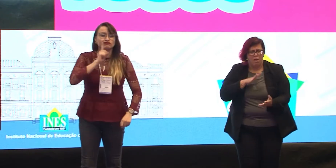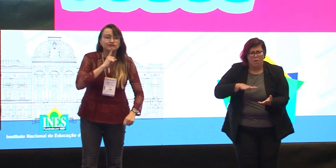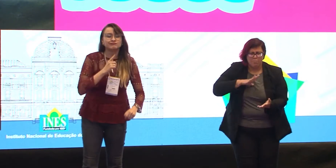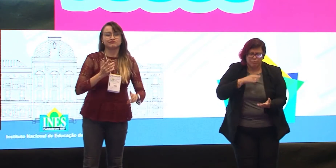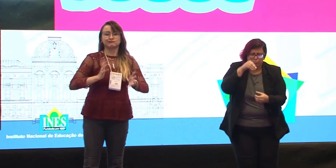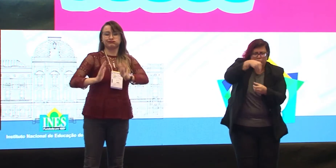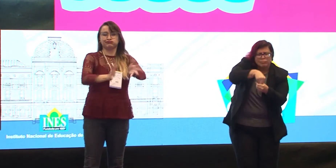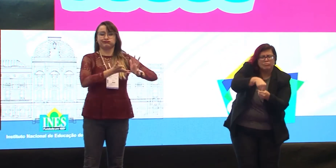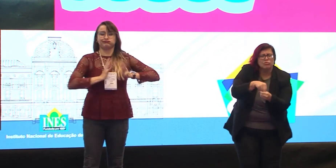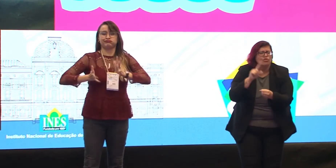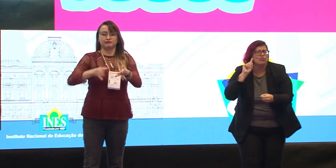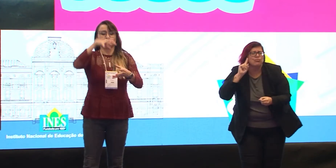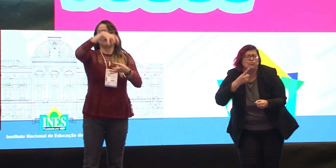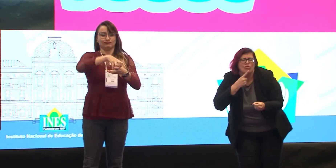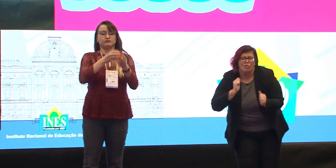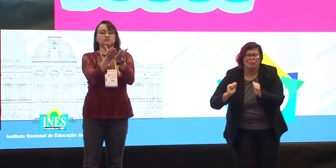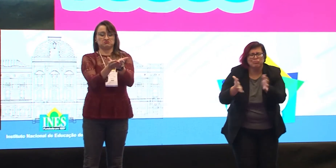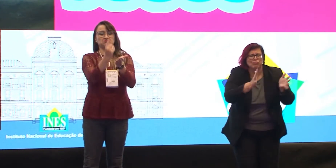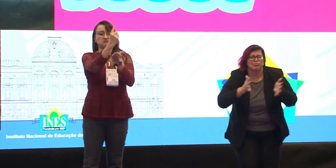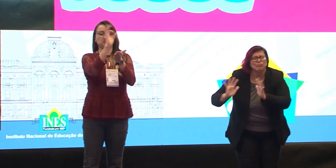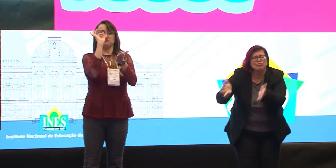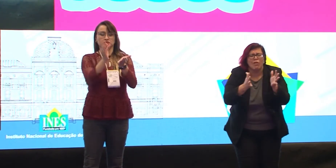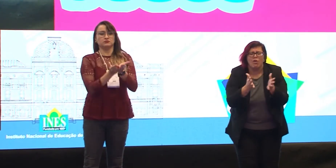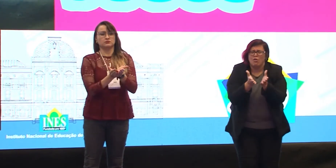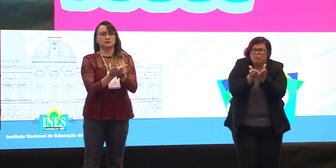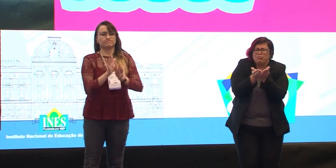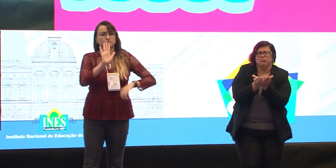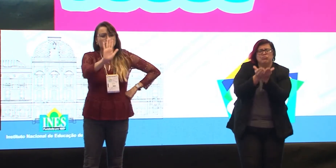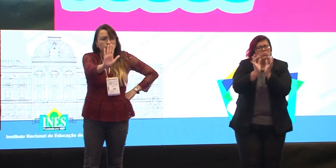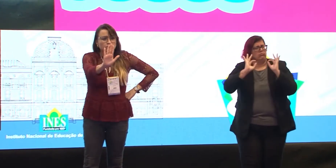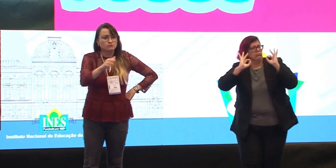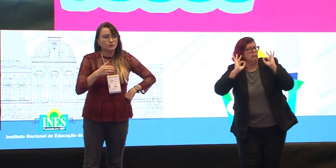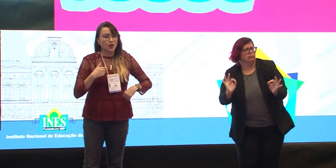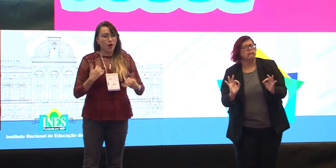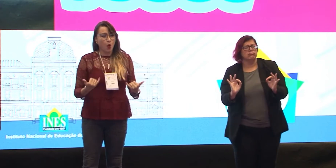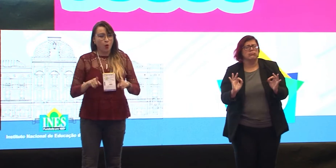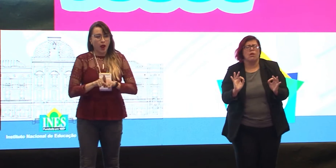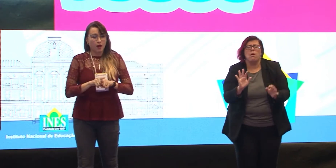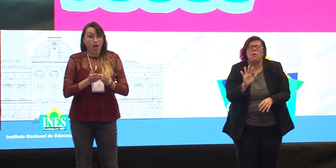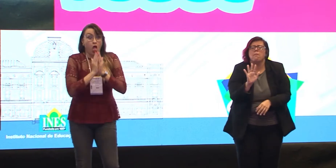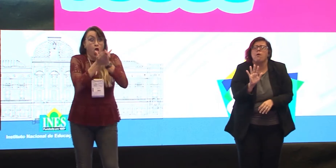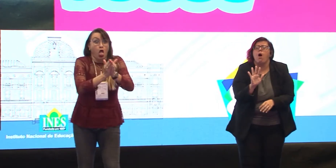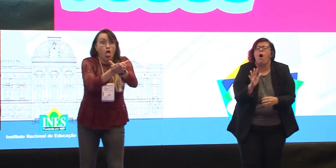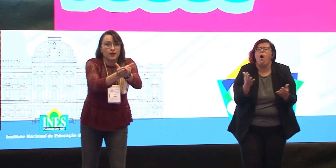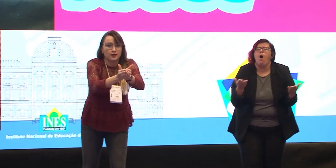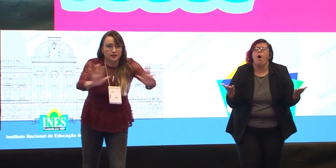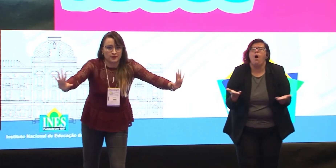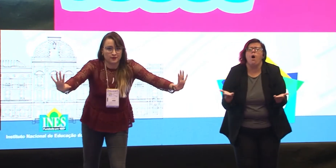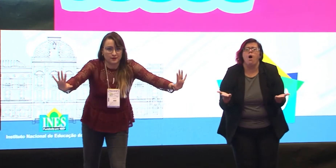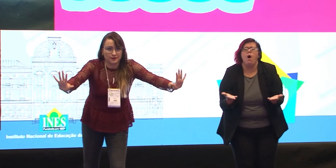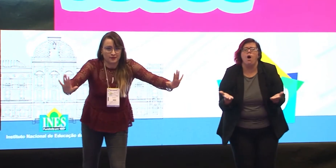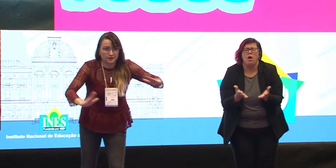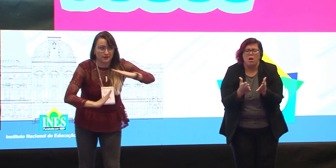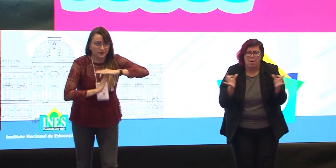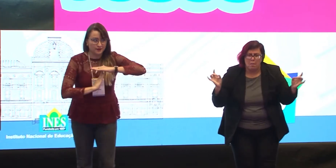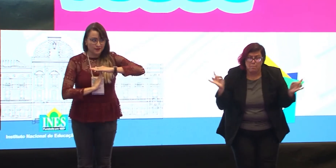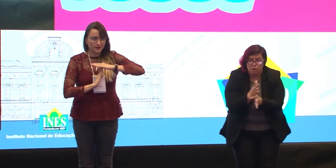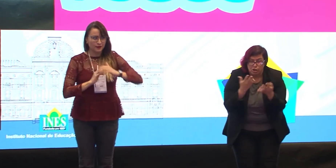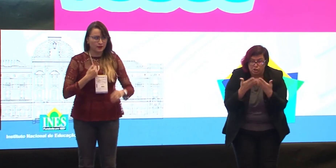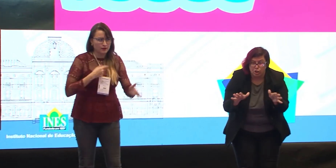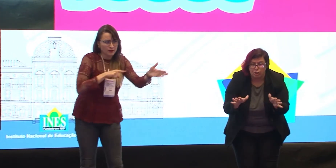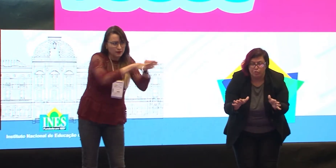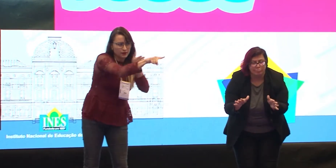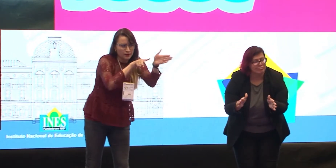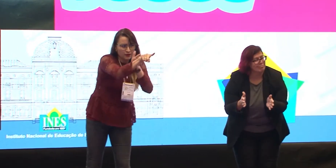Nós temos alguns alunos surdos aqui sinalizantes neste barco, só que a gente precisava pensar, antes de